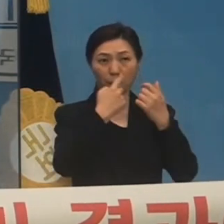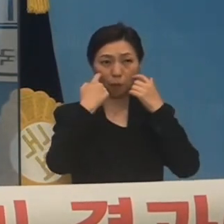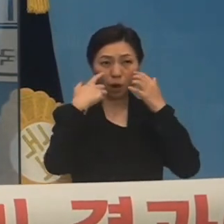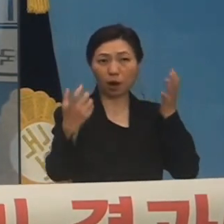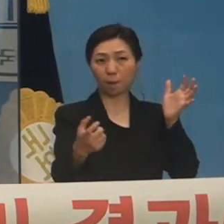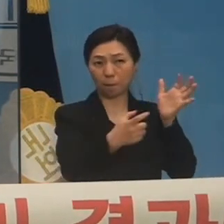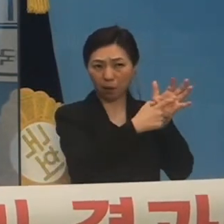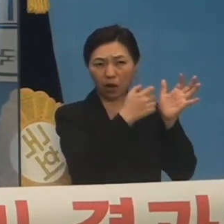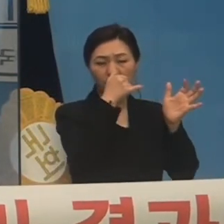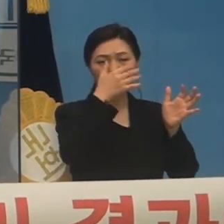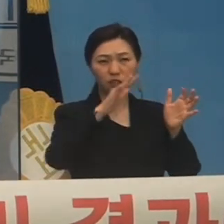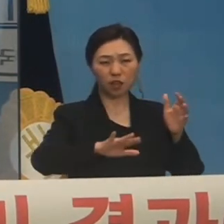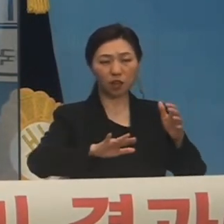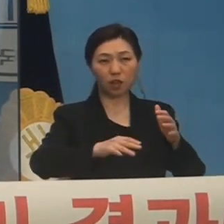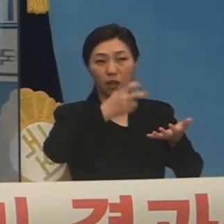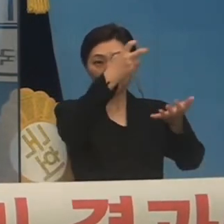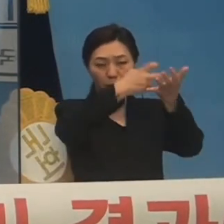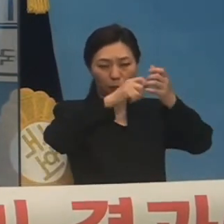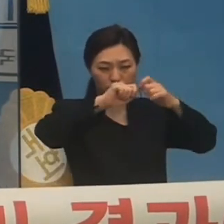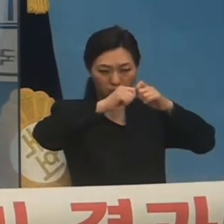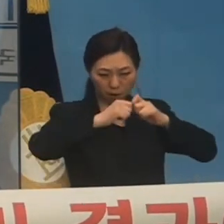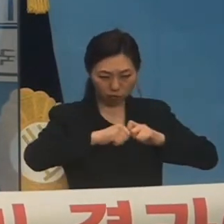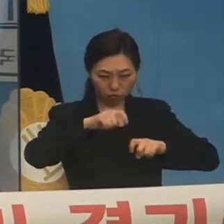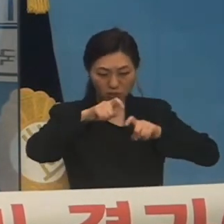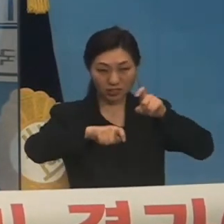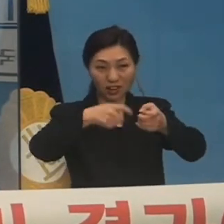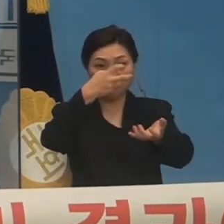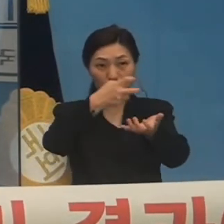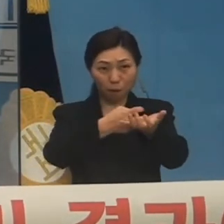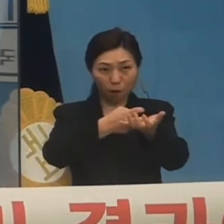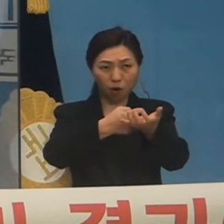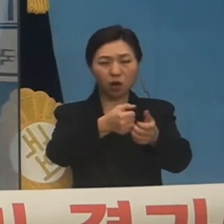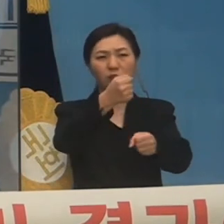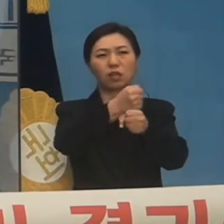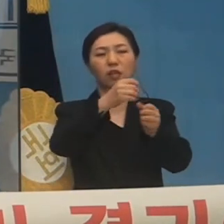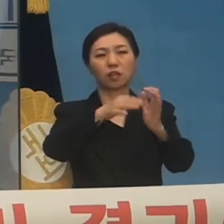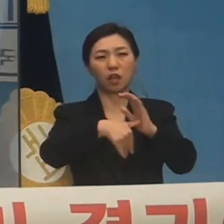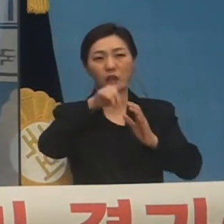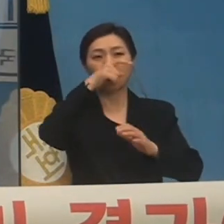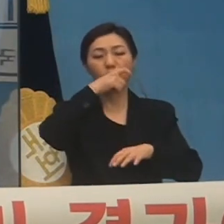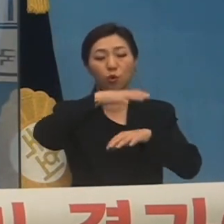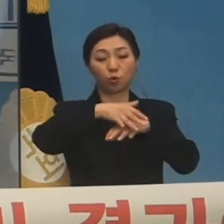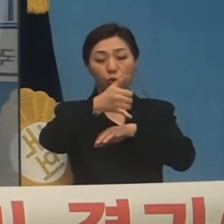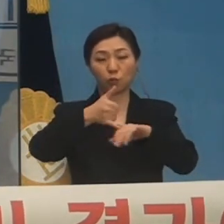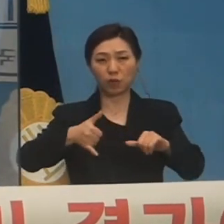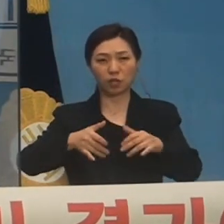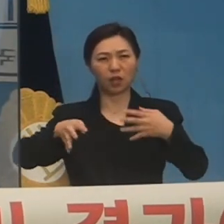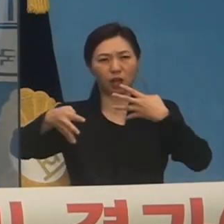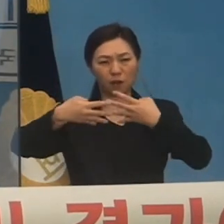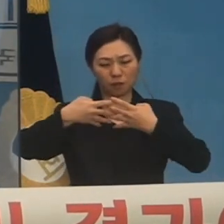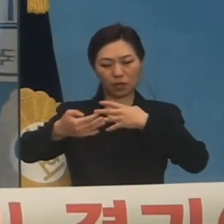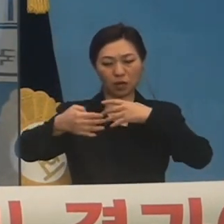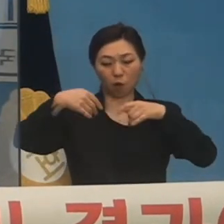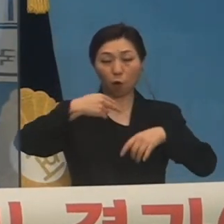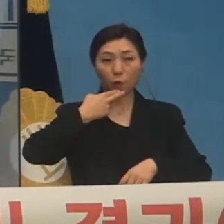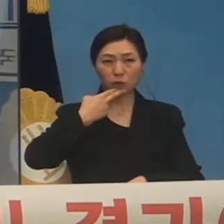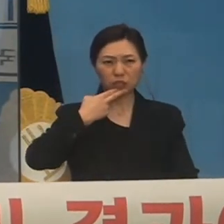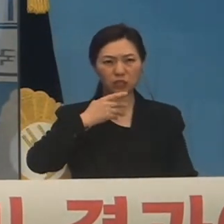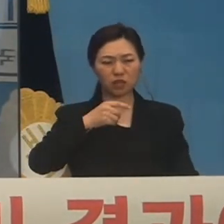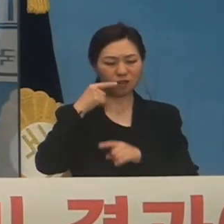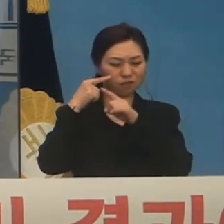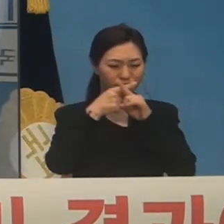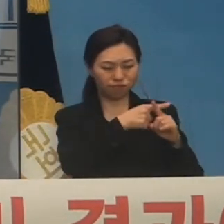지침을 마련하는 데 있어 농민들과 사전 협의 없이 무사안일한 태도를 일관하며 이번